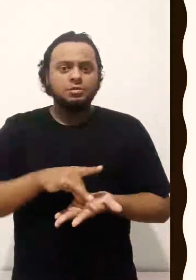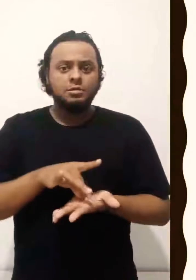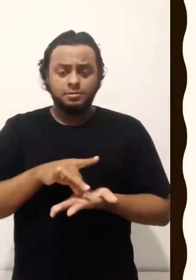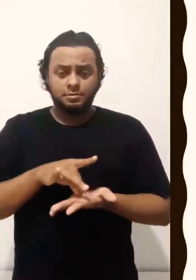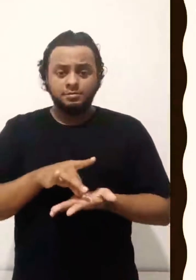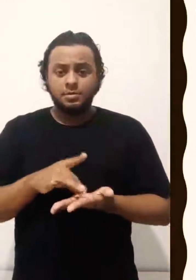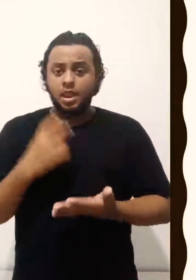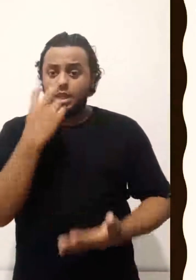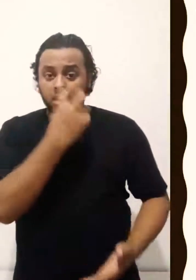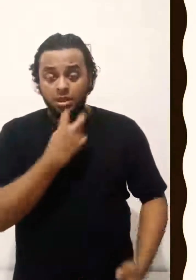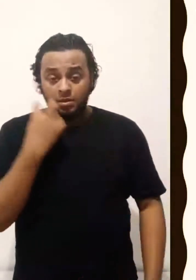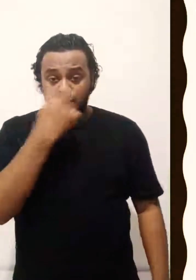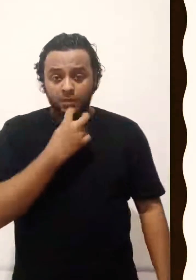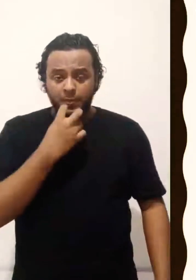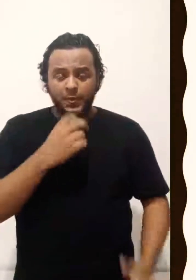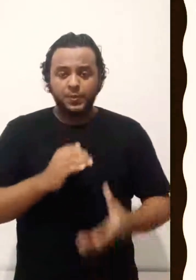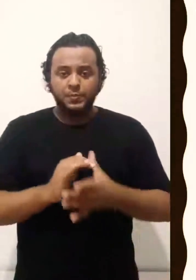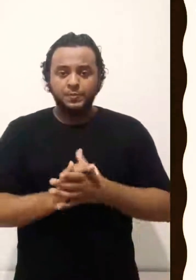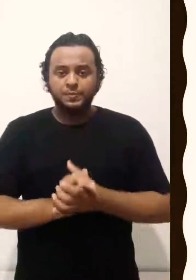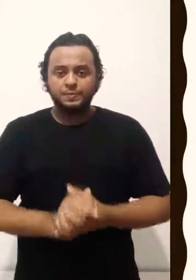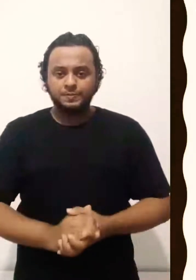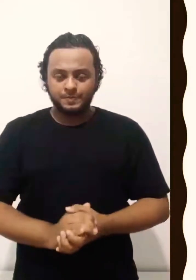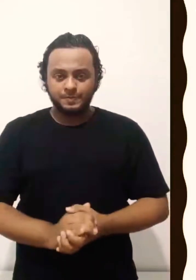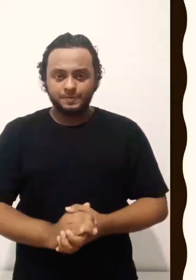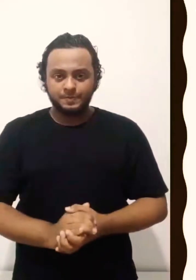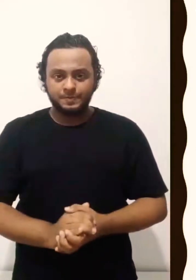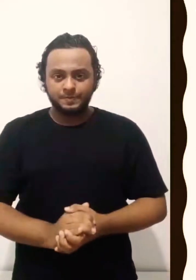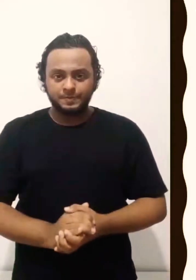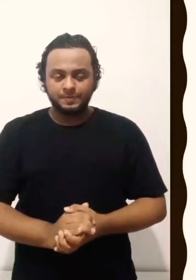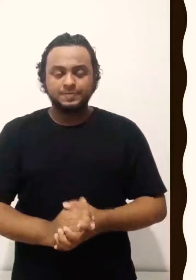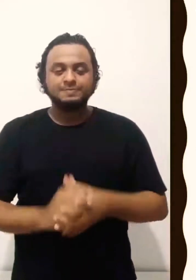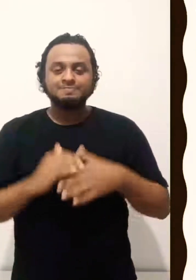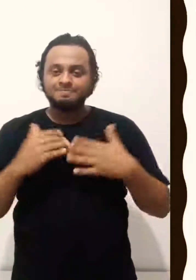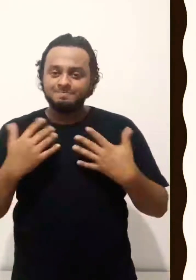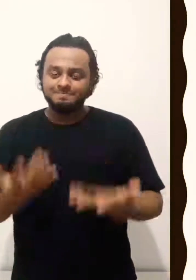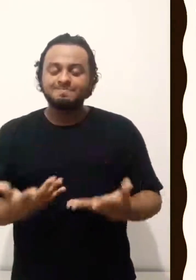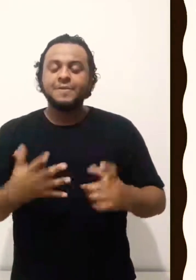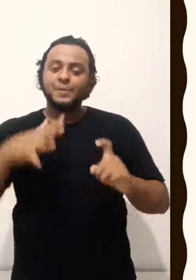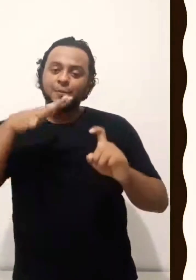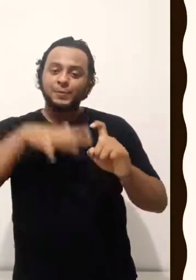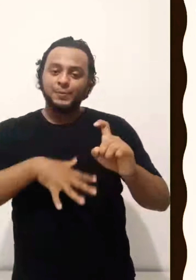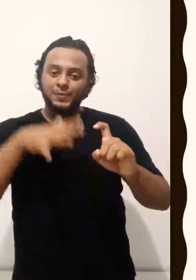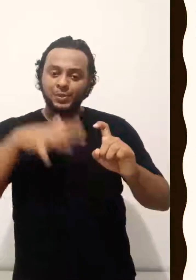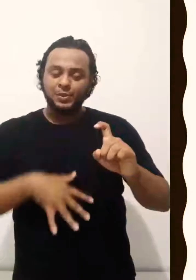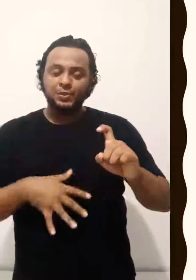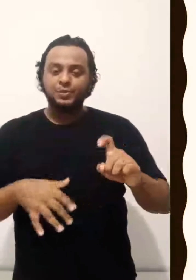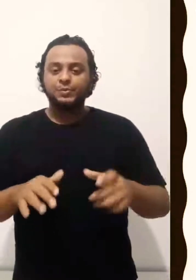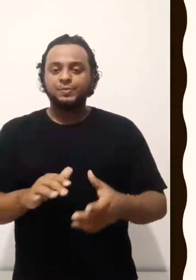a leitura labial. Então, isso é um mito.